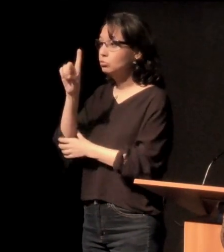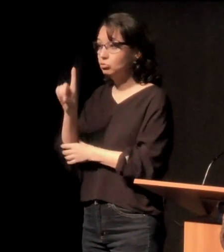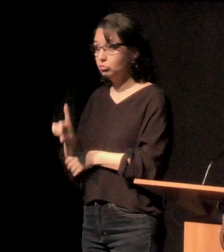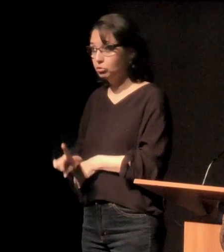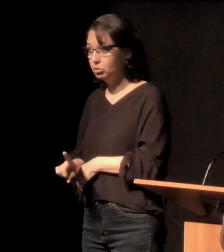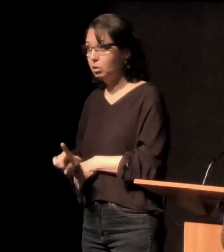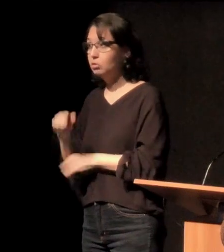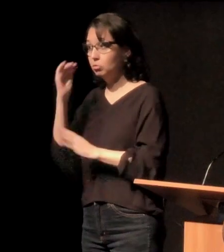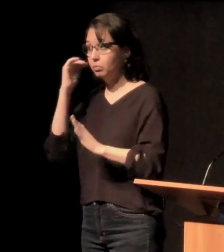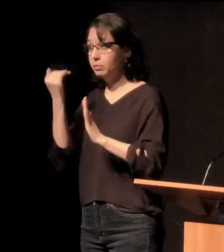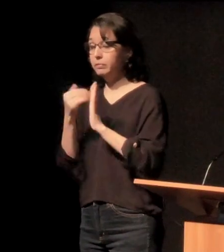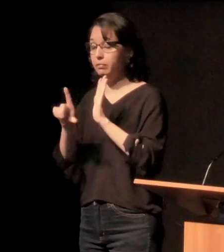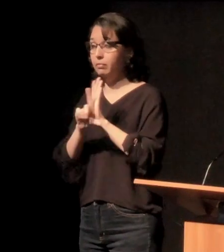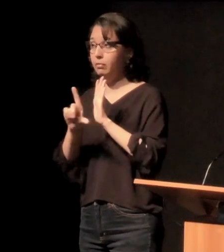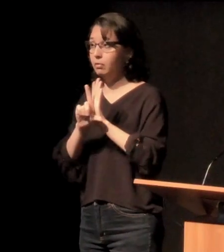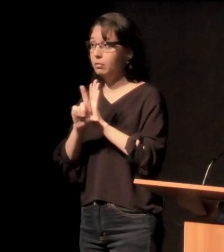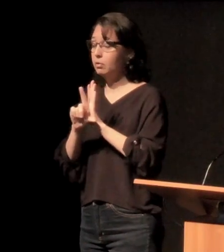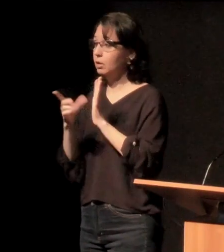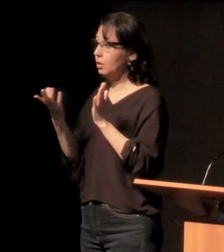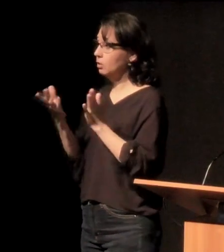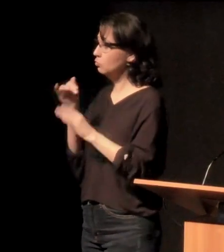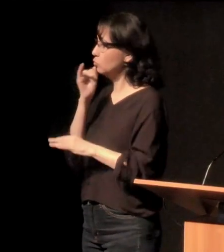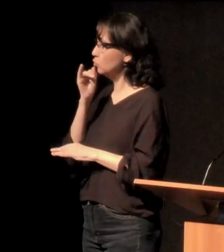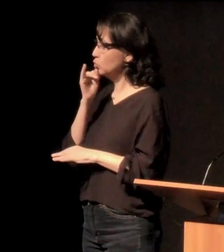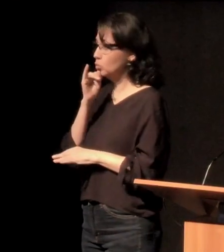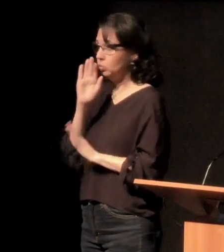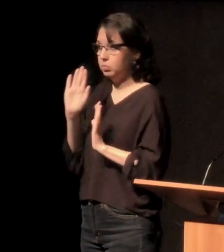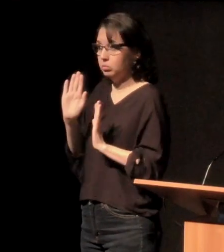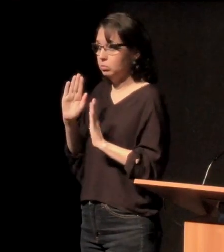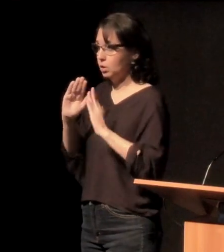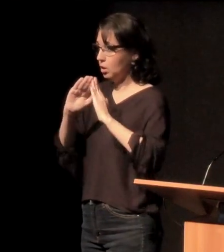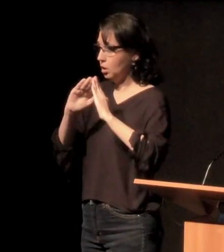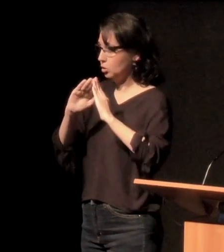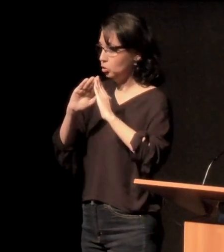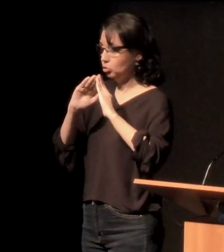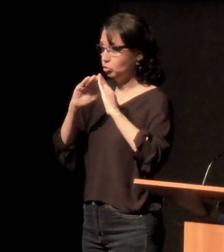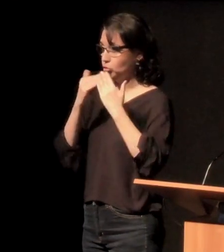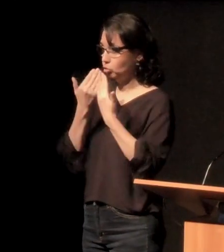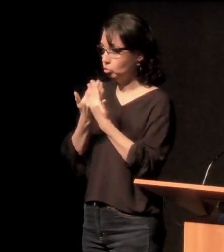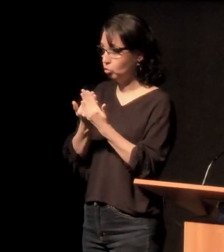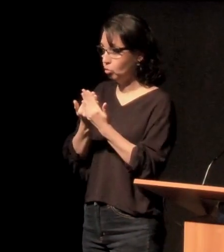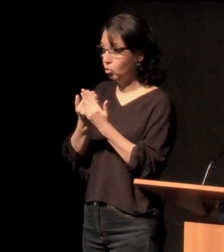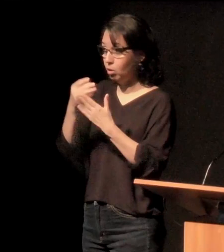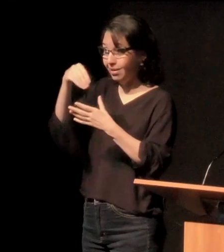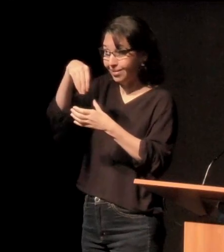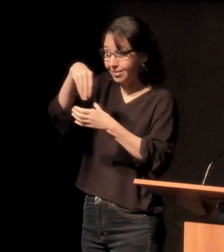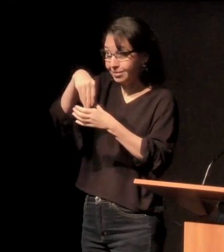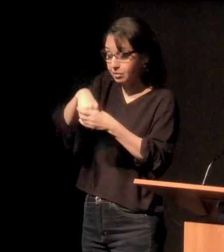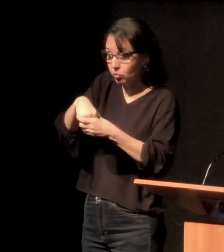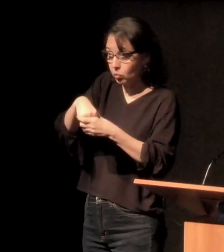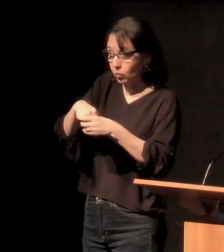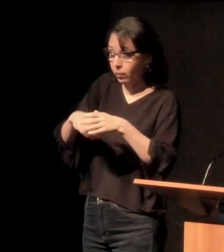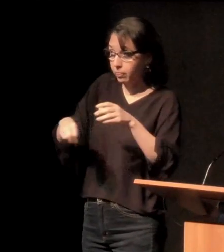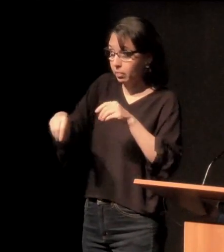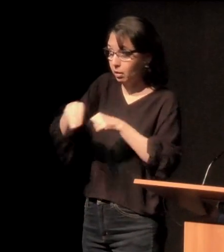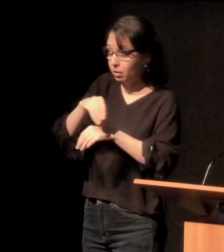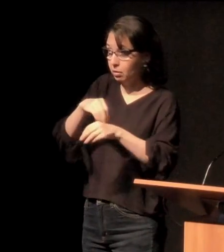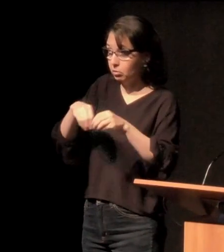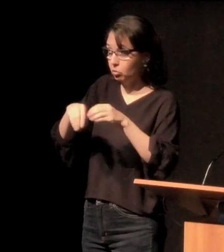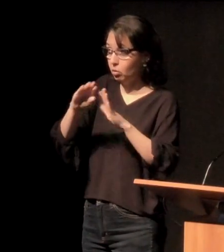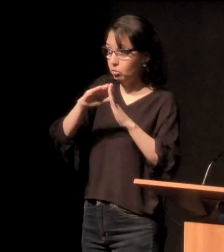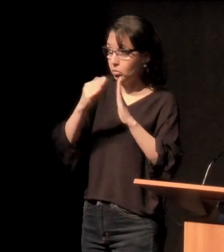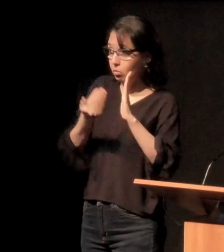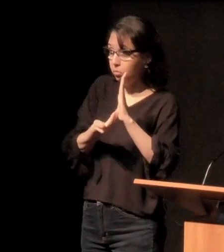legalista a gente diria não é para escolas no território tipo quilombola a comunidade não tem nem território